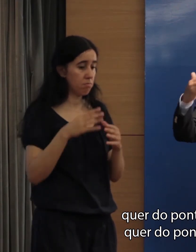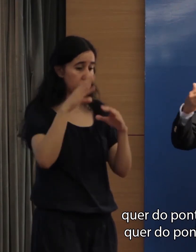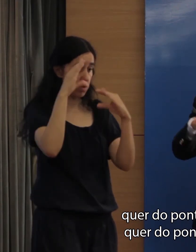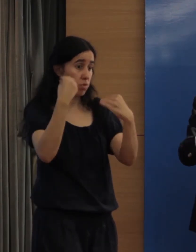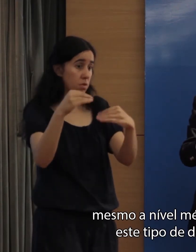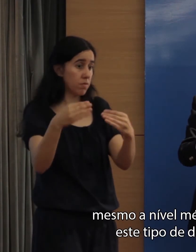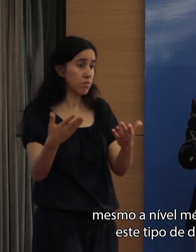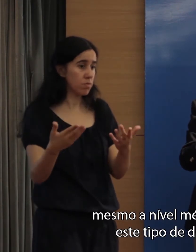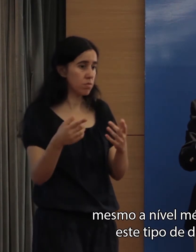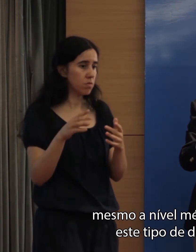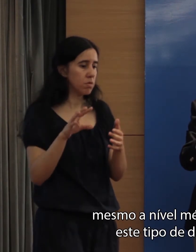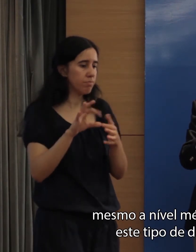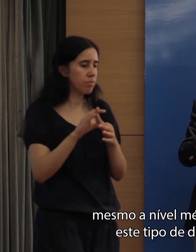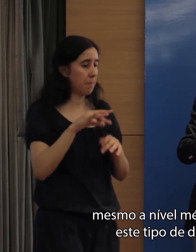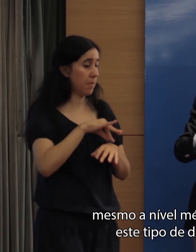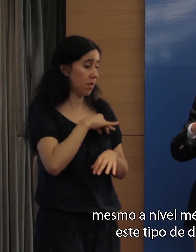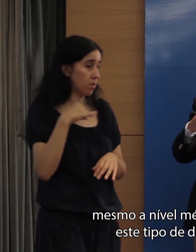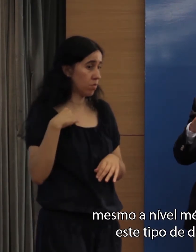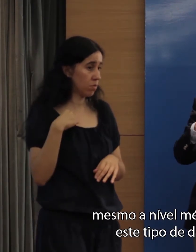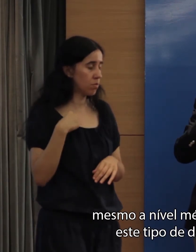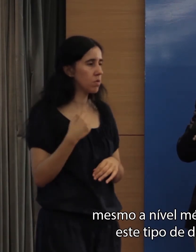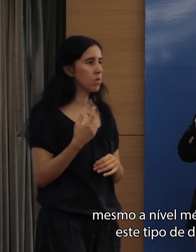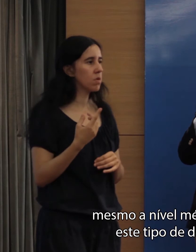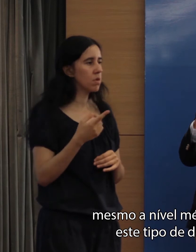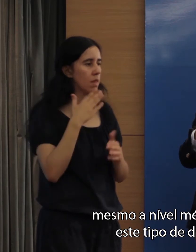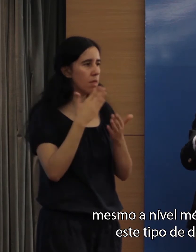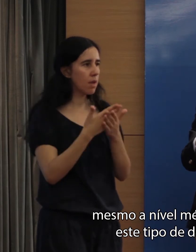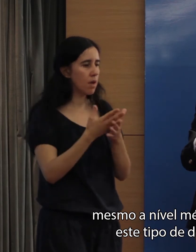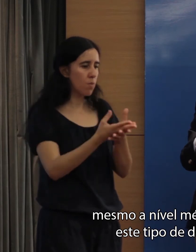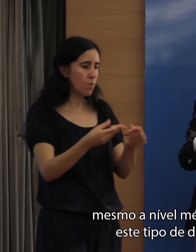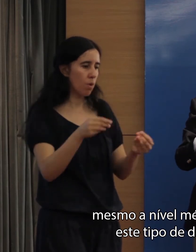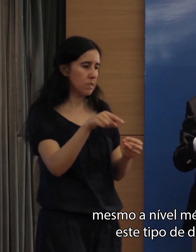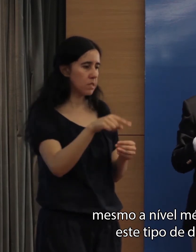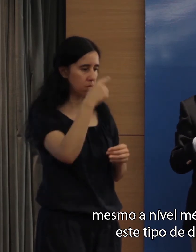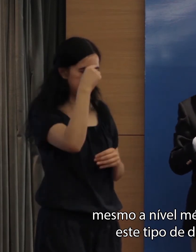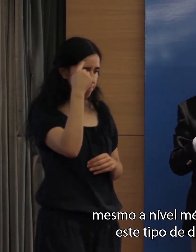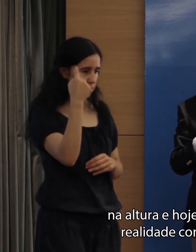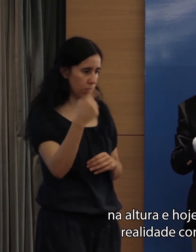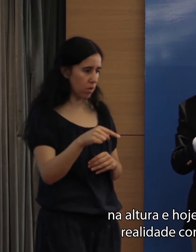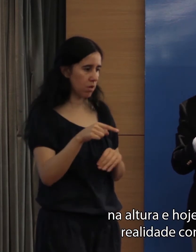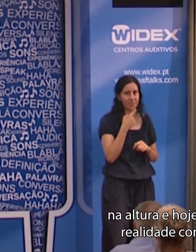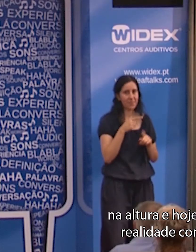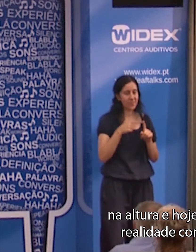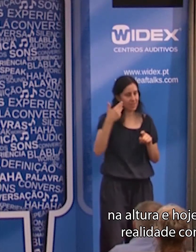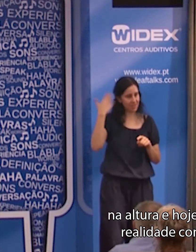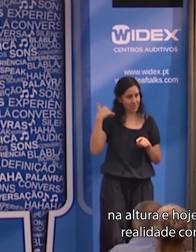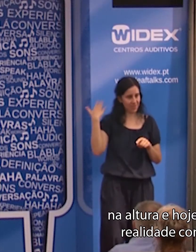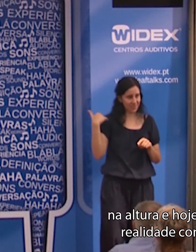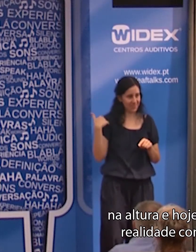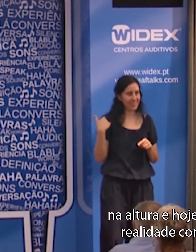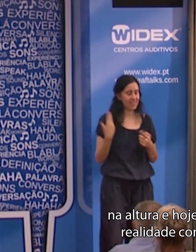educativo e mesmo a nível médico, com vista a ultrapassar este tipo de dificuldades que existiam na altura. E hoje,